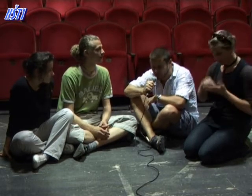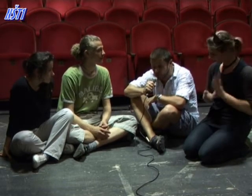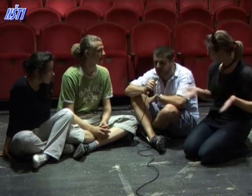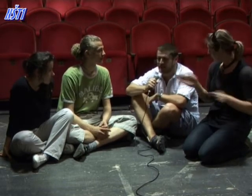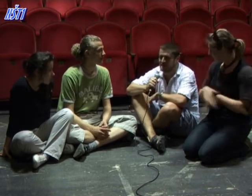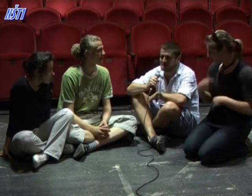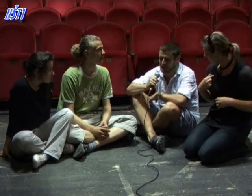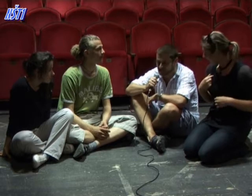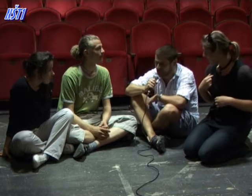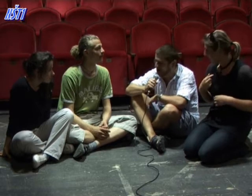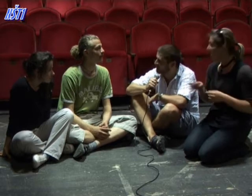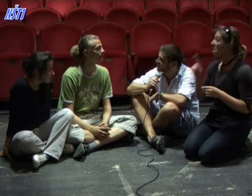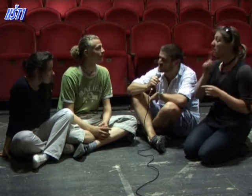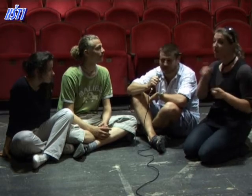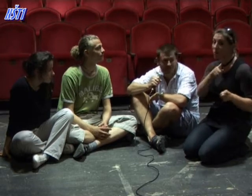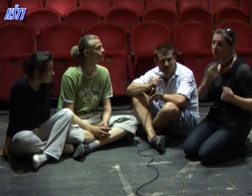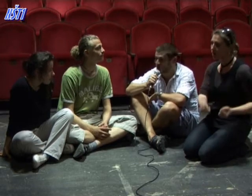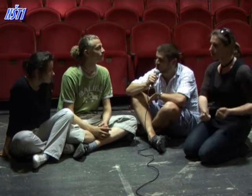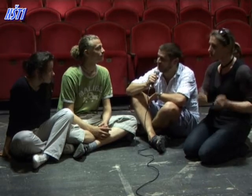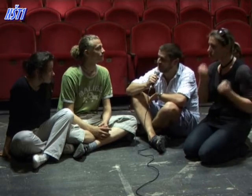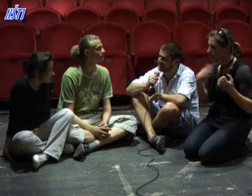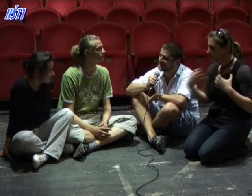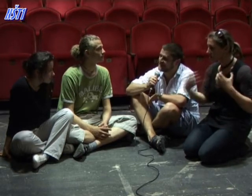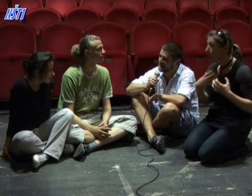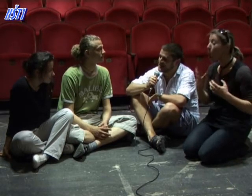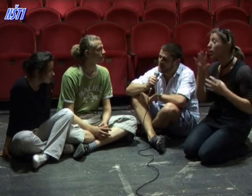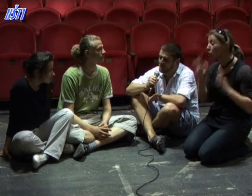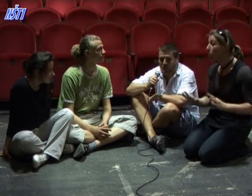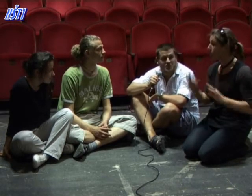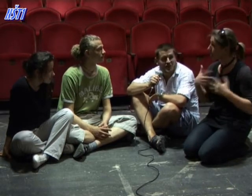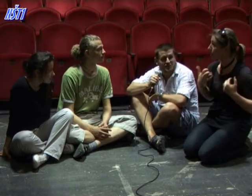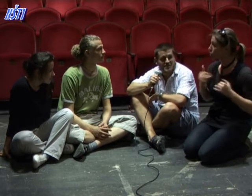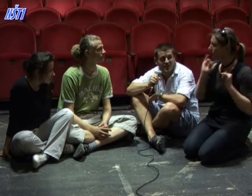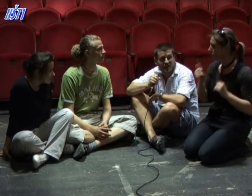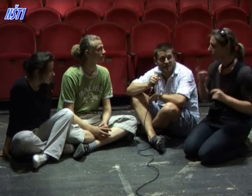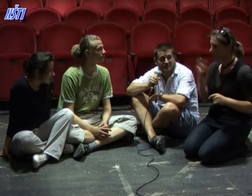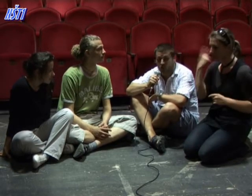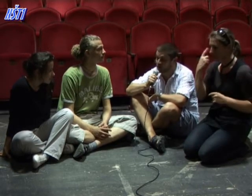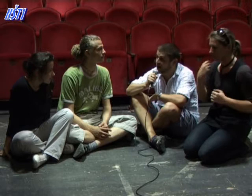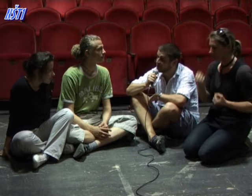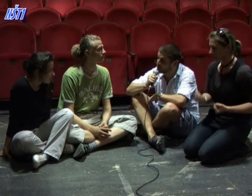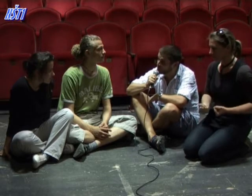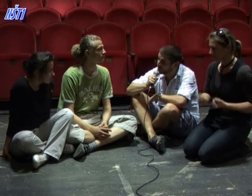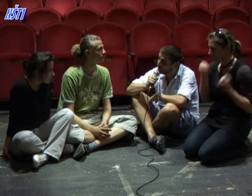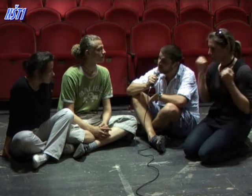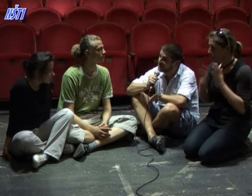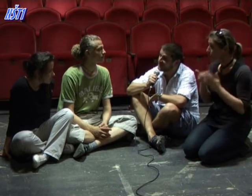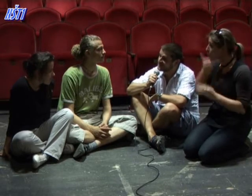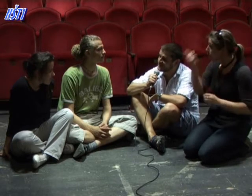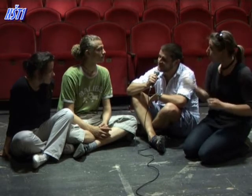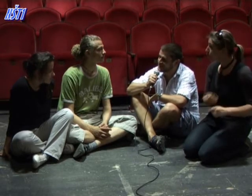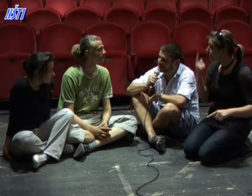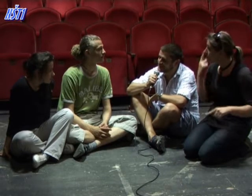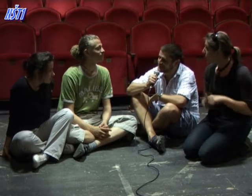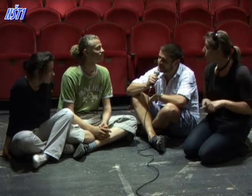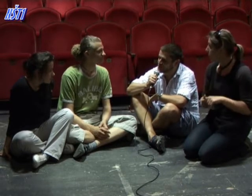tak to bude pecka, ale bude to strašně těžký. Protože je to vlastně hodina a půl,